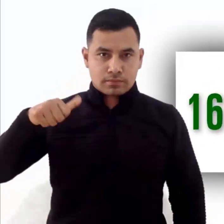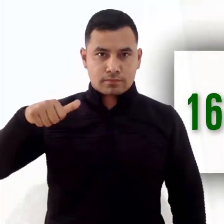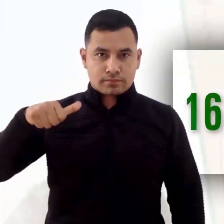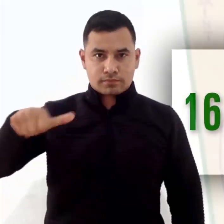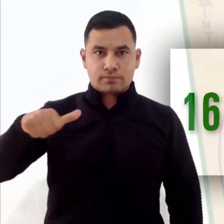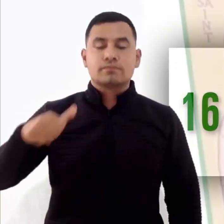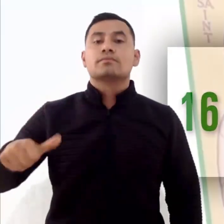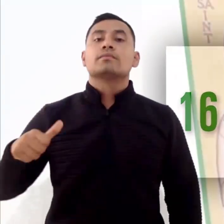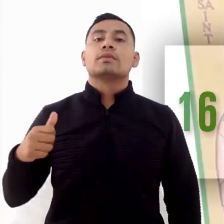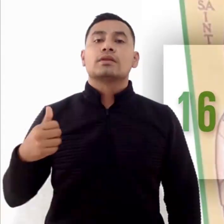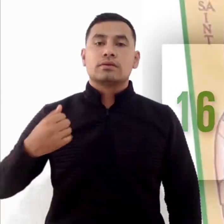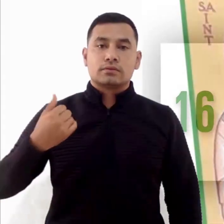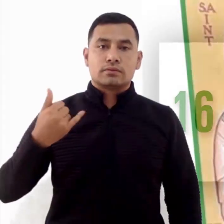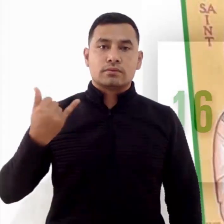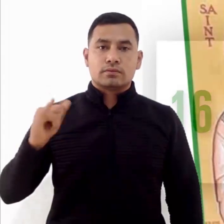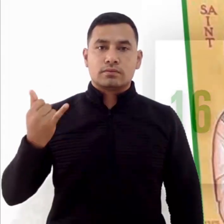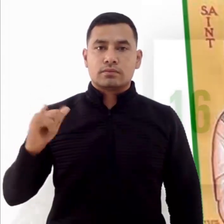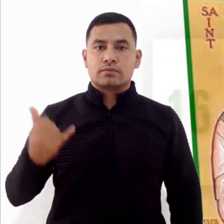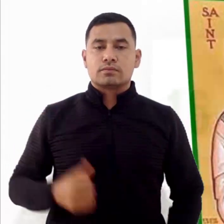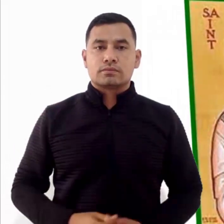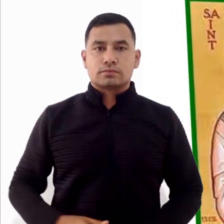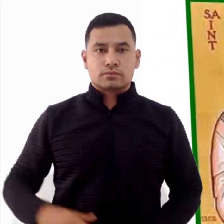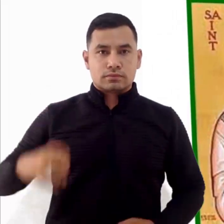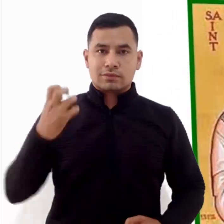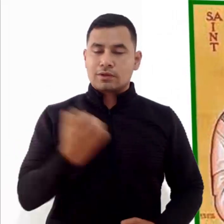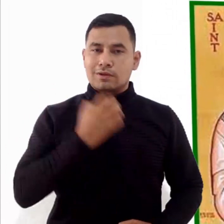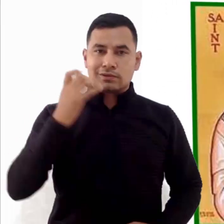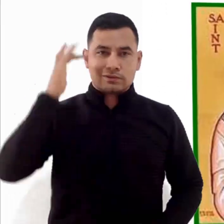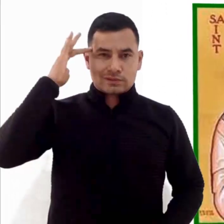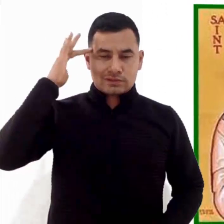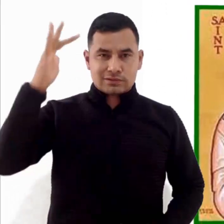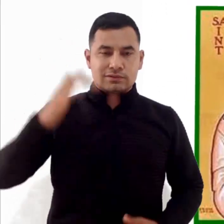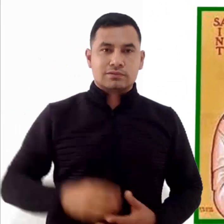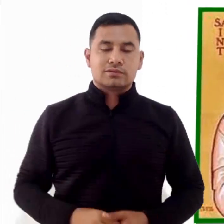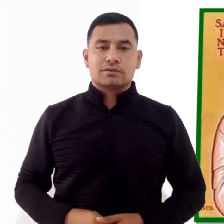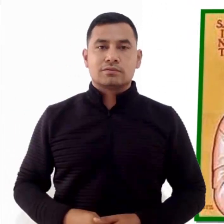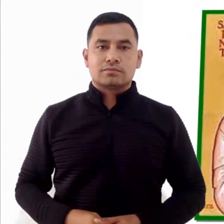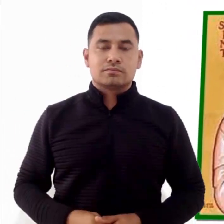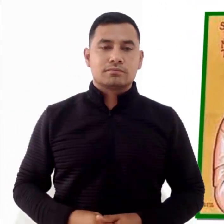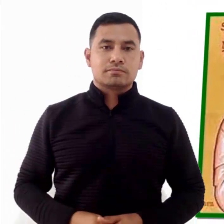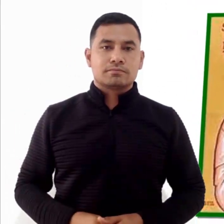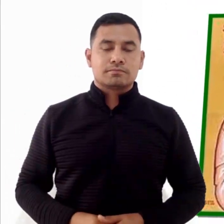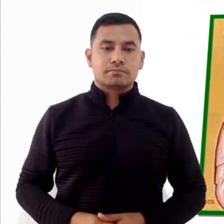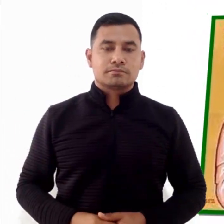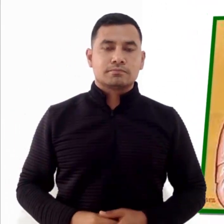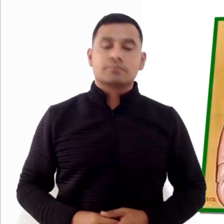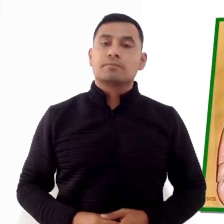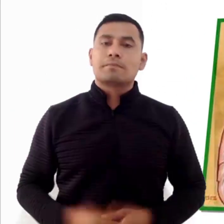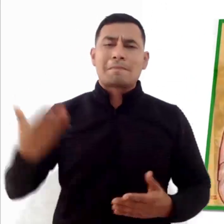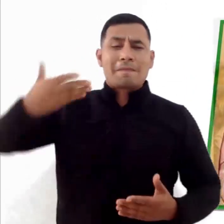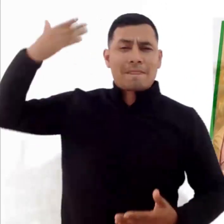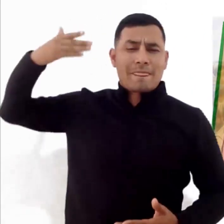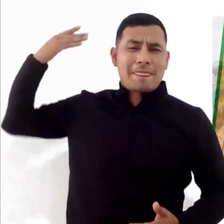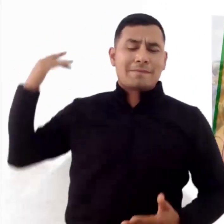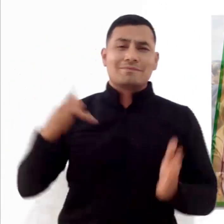El 16 de junio, Evangelio de San Mateo, capítulo 6, versículos del 1 al 6 y del 16 al 18.